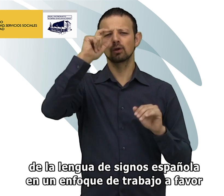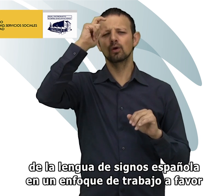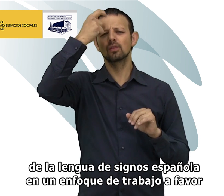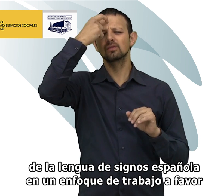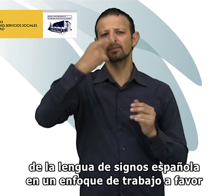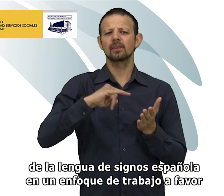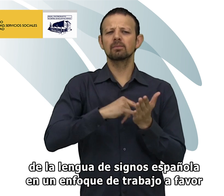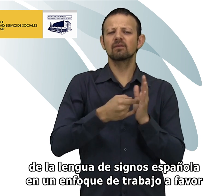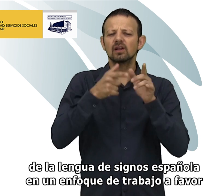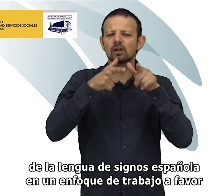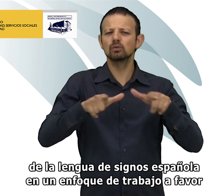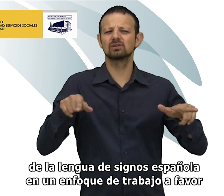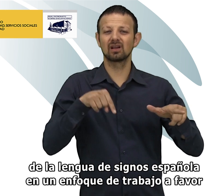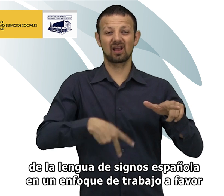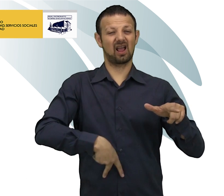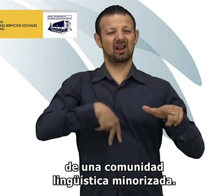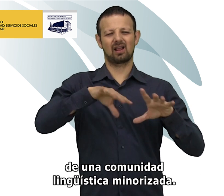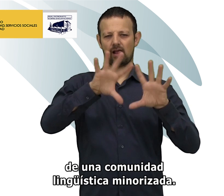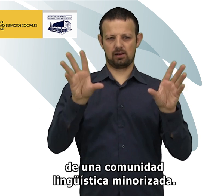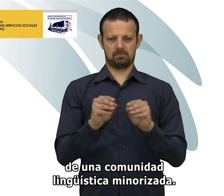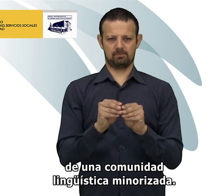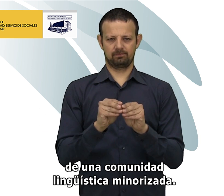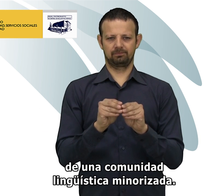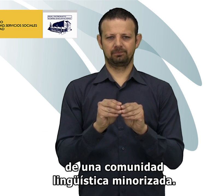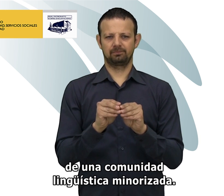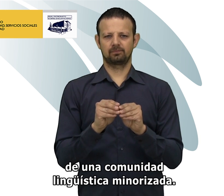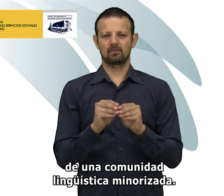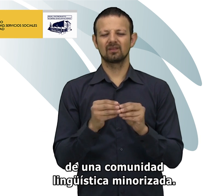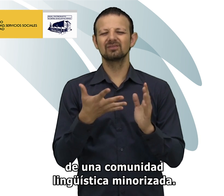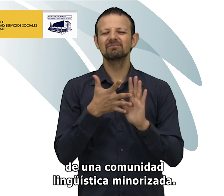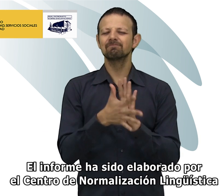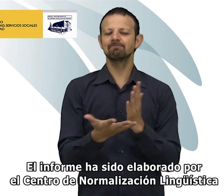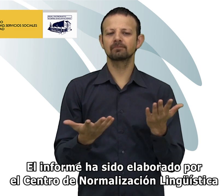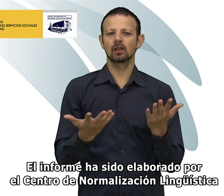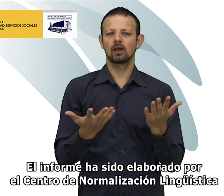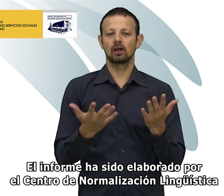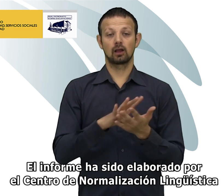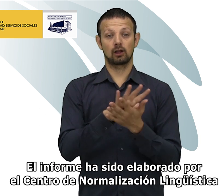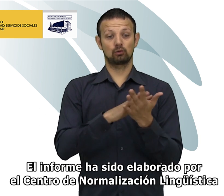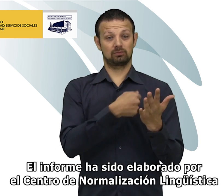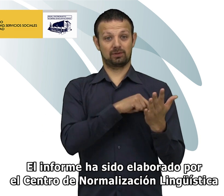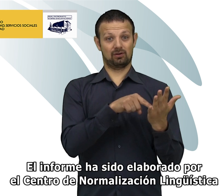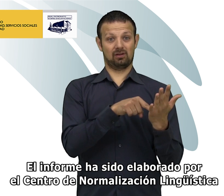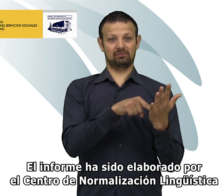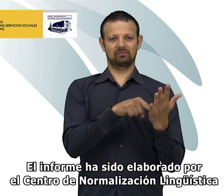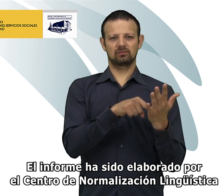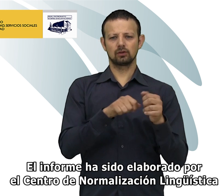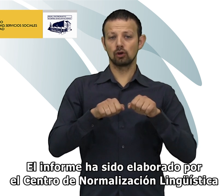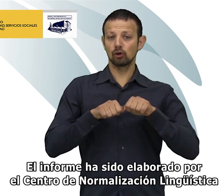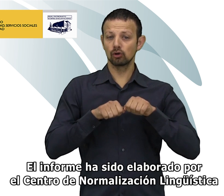signos española en un enfoque de trabajo a favor de una comunidad lingüística minorizada. El informe ha sido elaborado por el